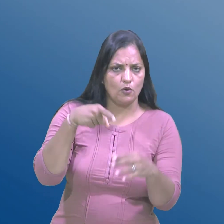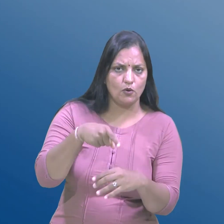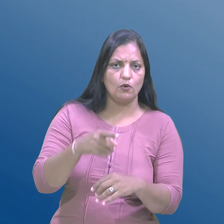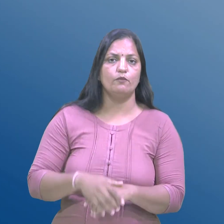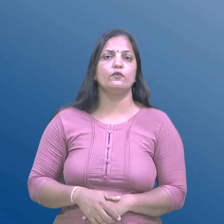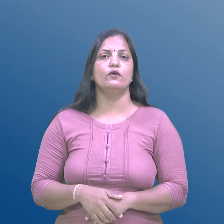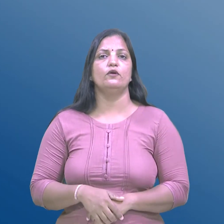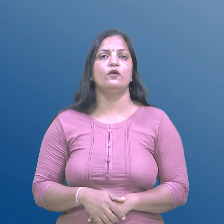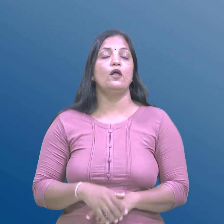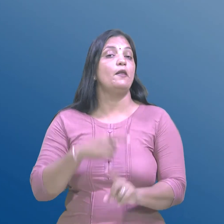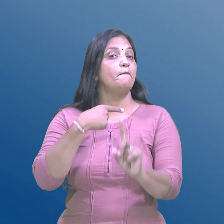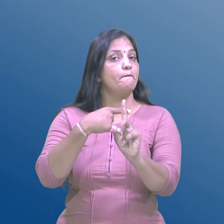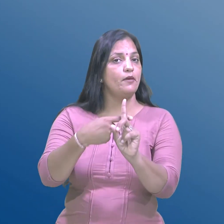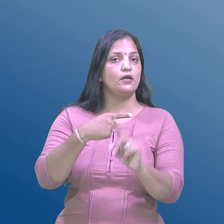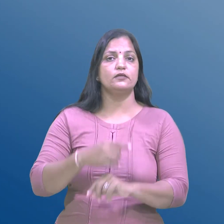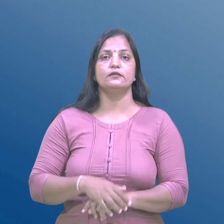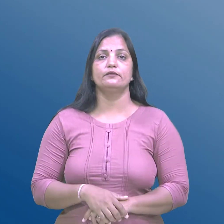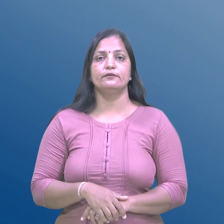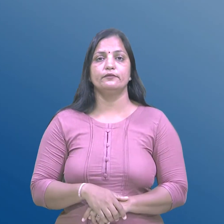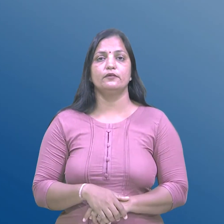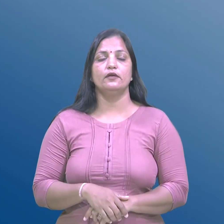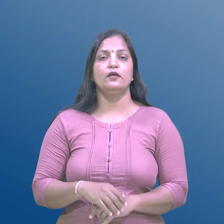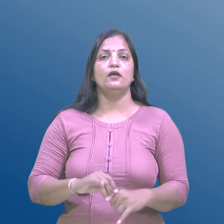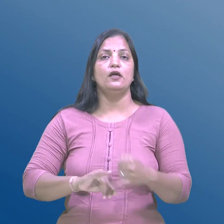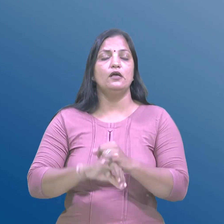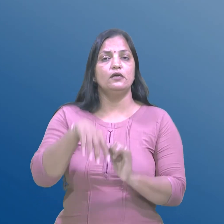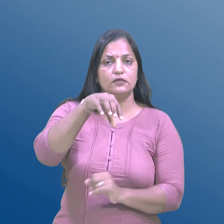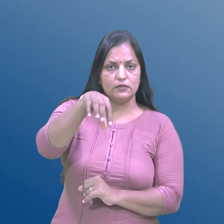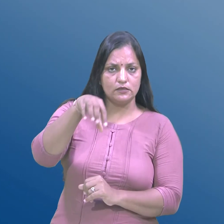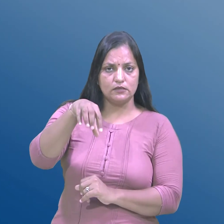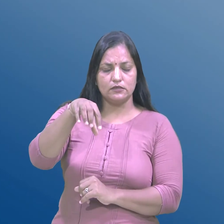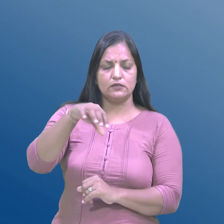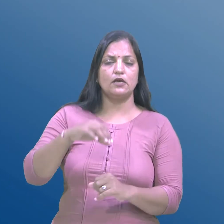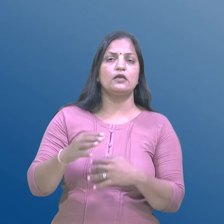પ્રાધિકરણ અને રાજ્ય કાનૂની સેવા પ્રાધિકરણ તેમના દ્વારા